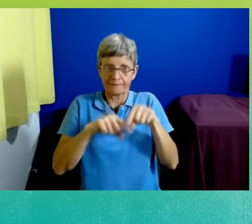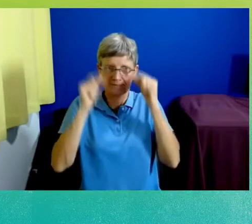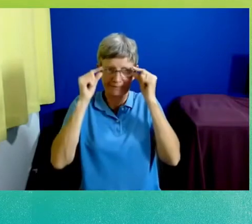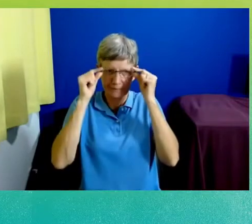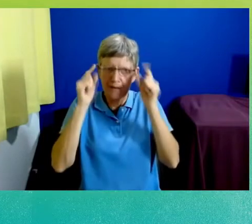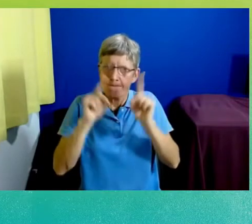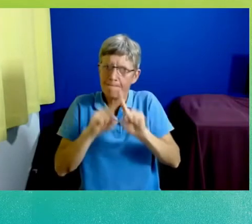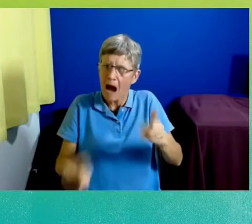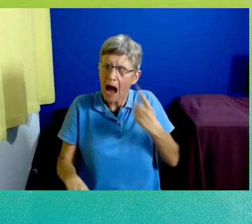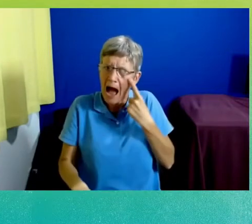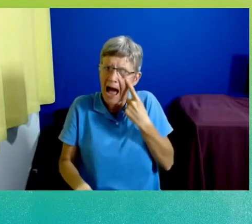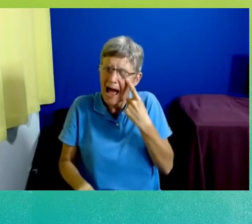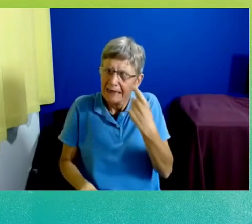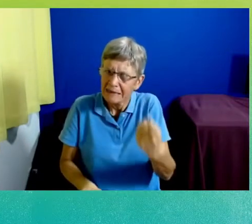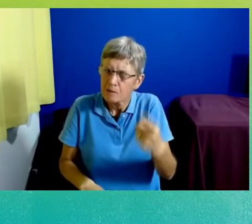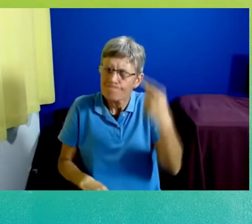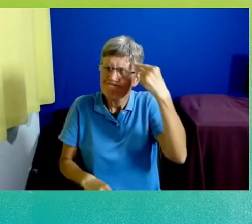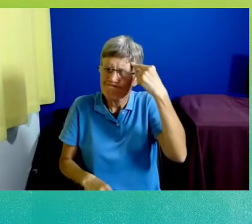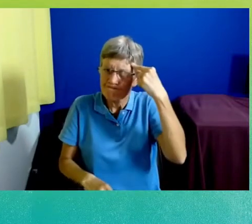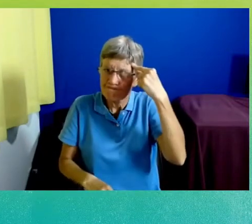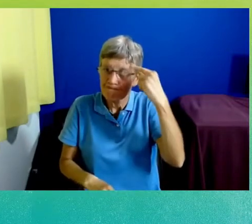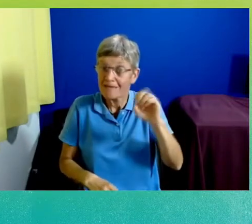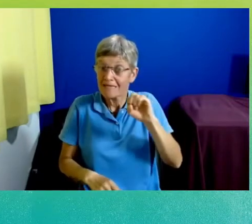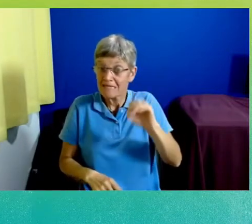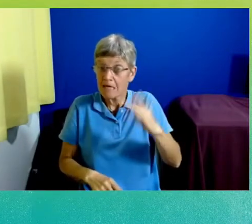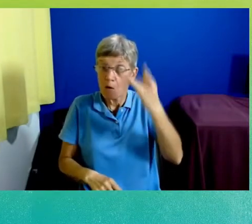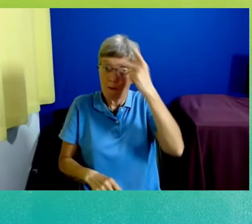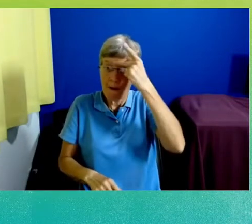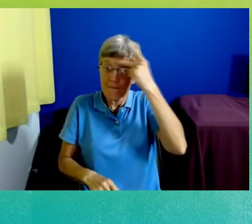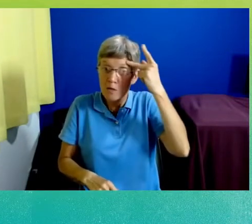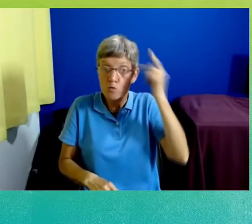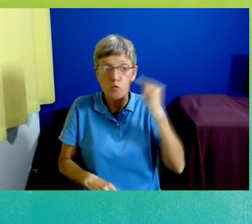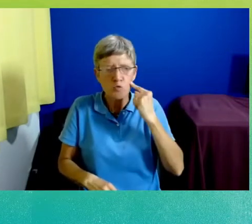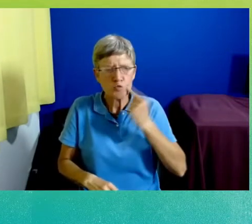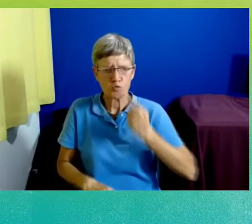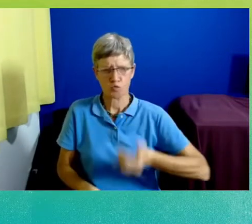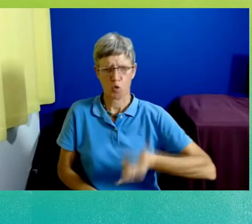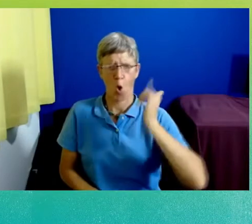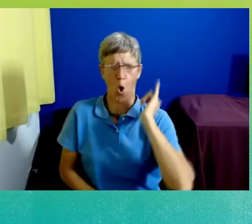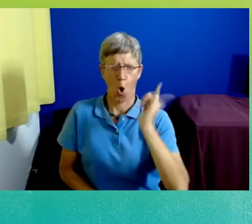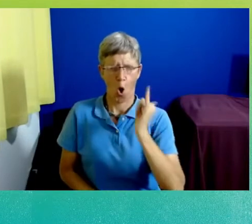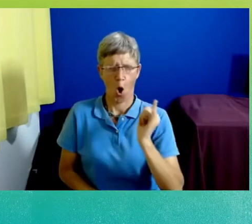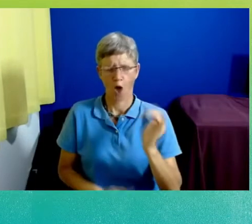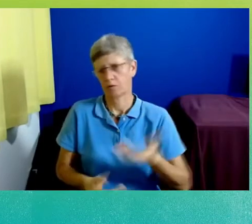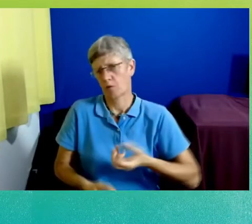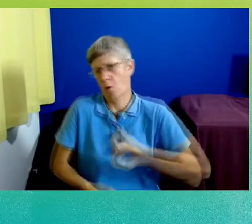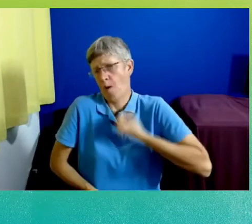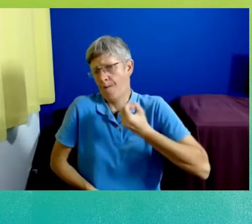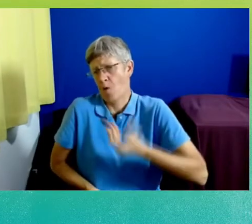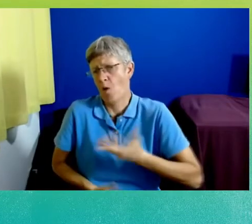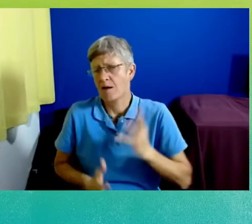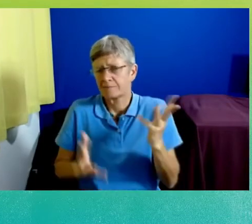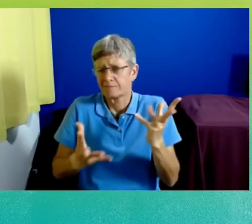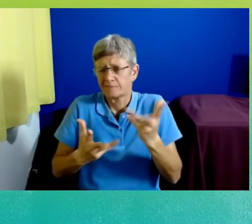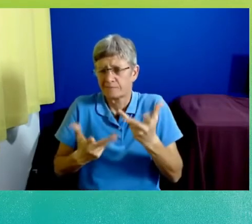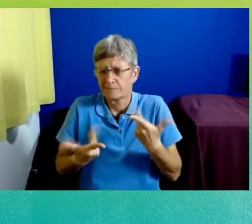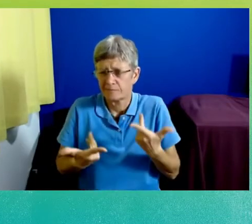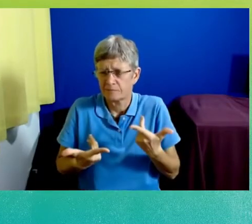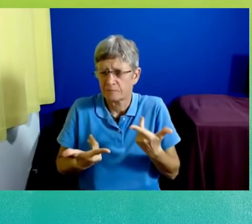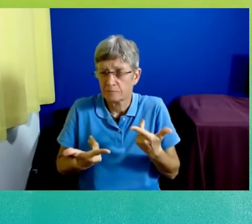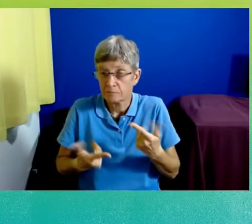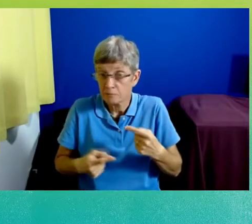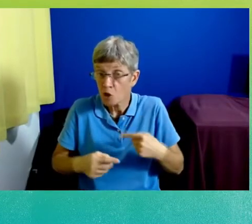Você precisa alcançar o objetivo da plateia que está assistindo. Então, você perceba bem a pessoa